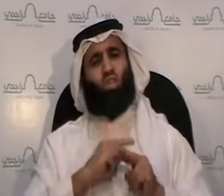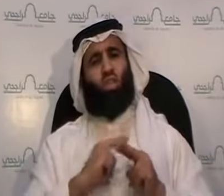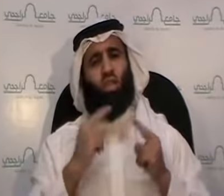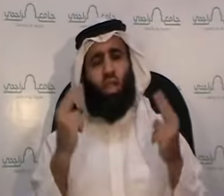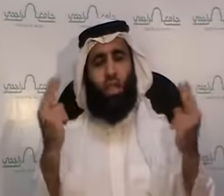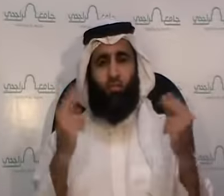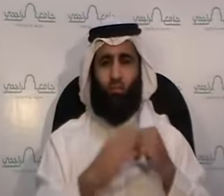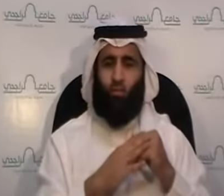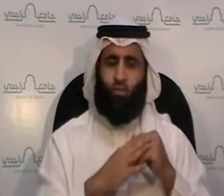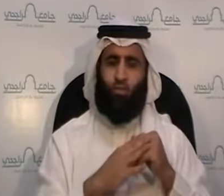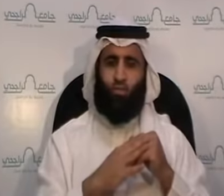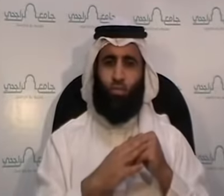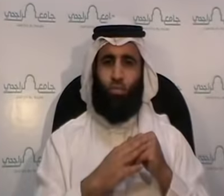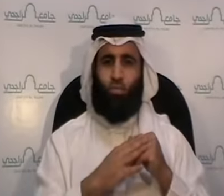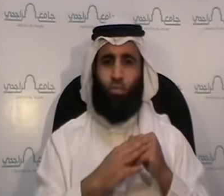تمثل النقيض التام